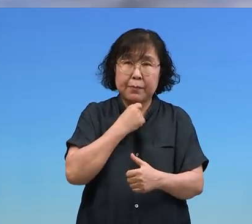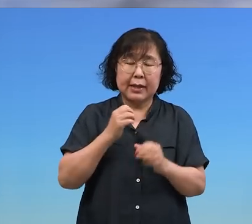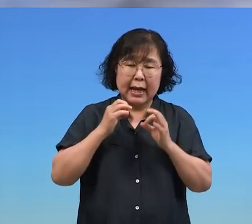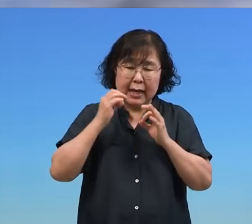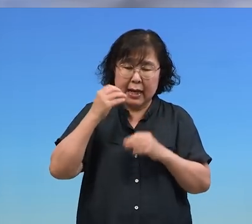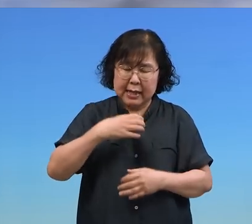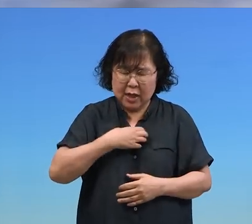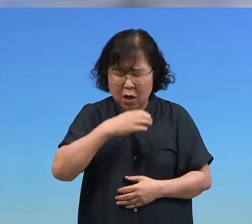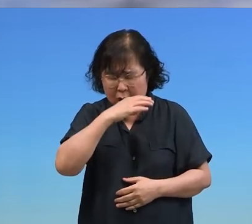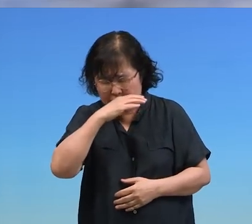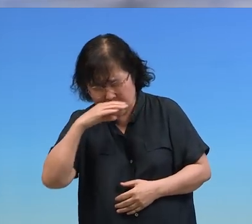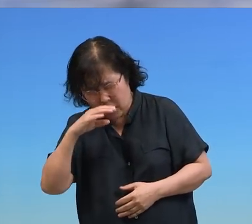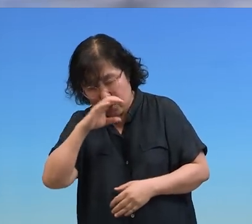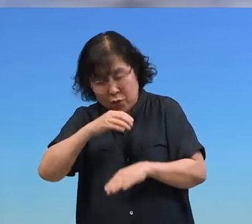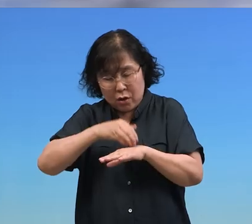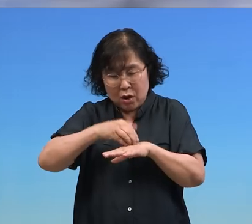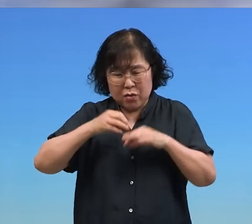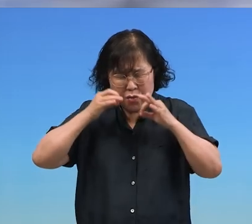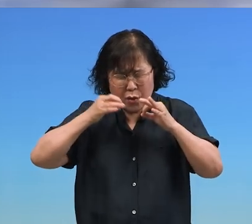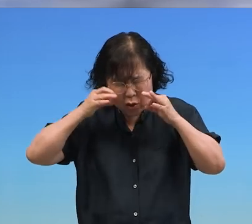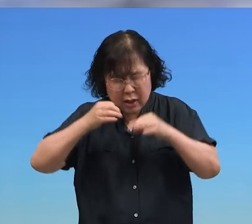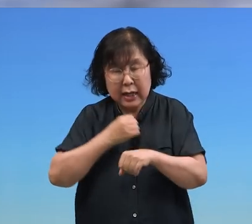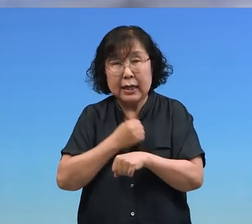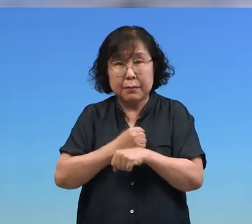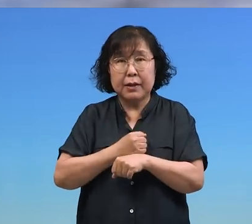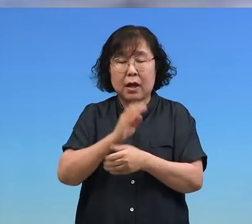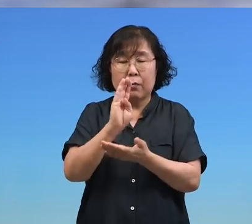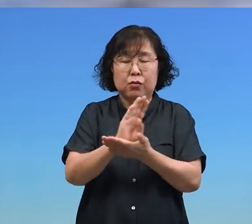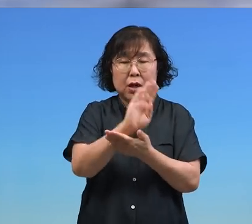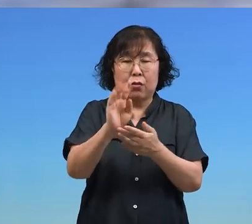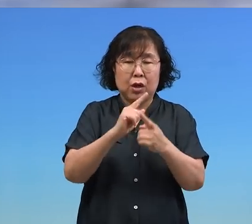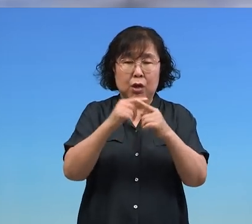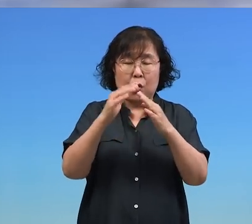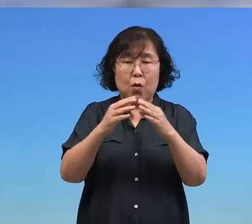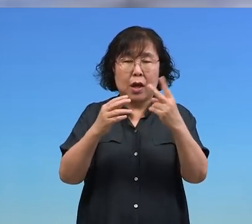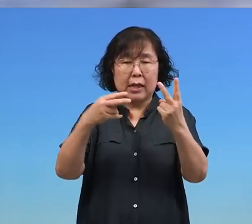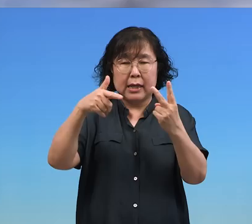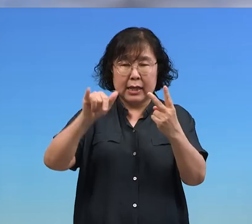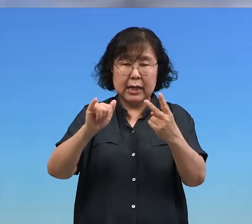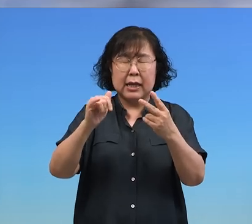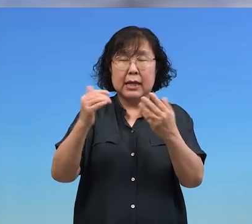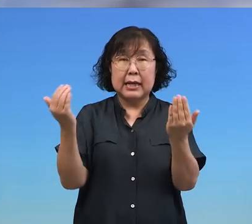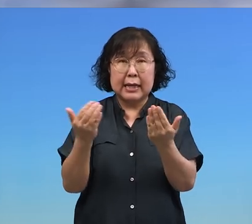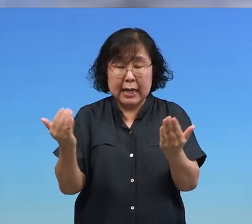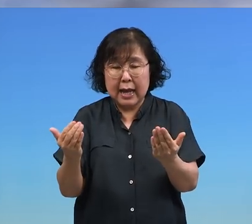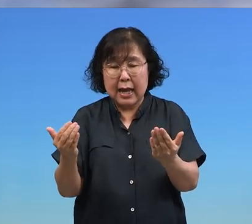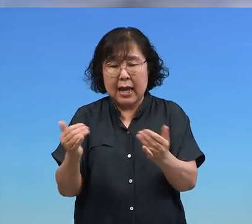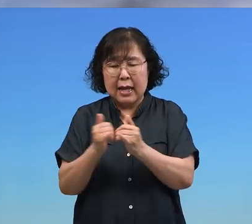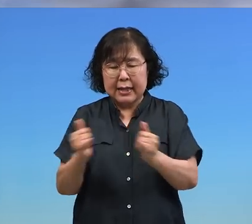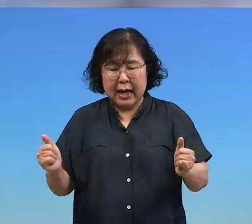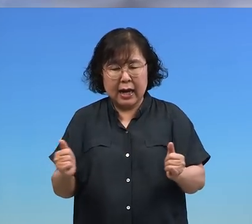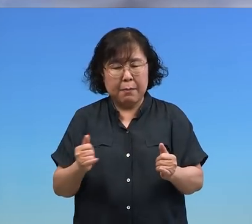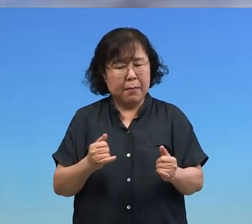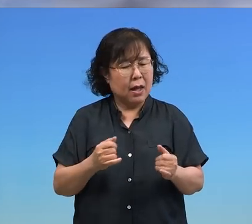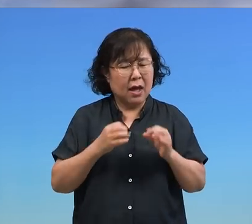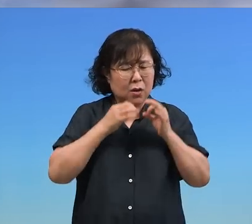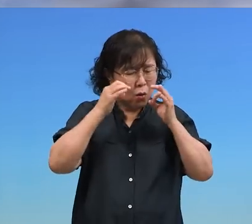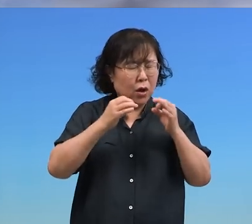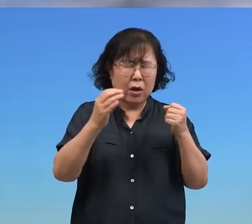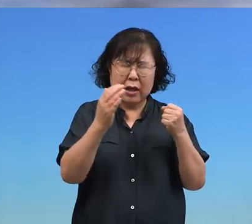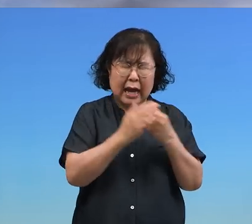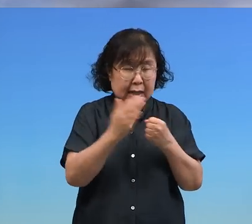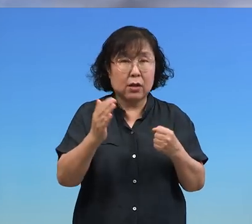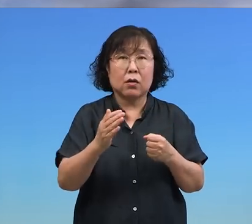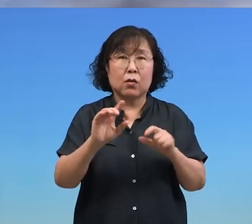애쓰겠습니다 몸부림 쳐보겠습니다 하나님 분당 우리교 이기사역에 저 어떤 인간이 애써가지고 되는 것이 아니라